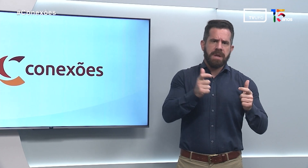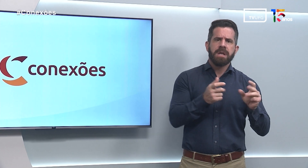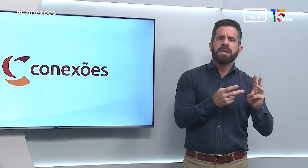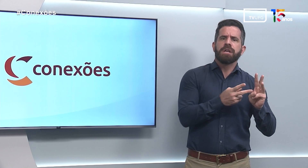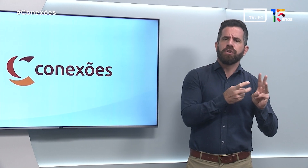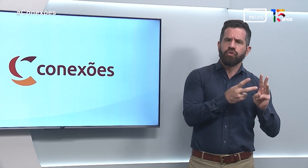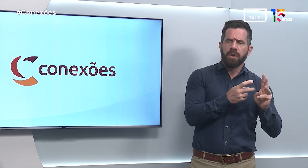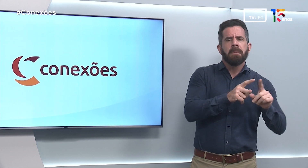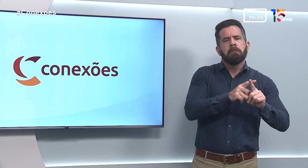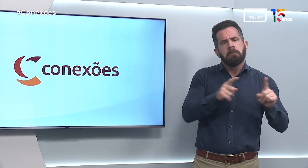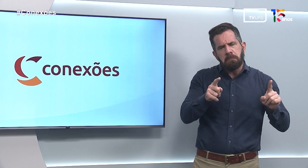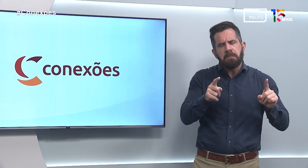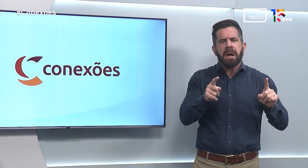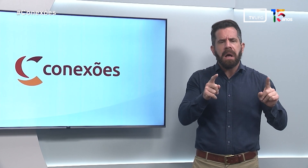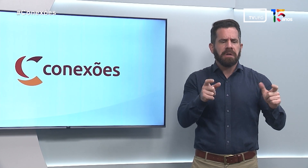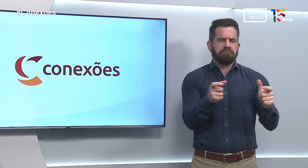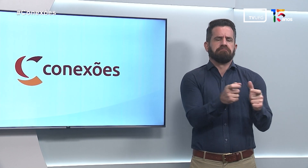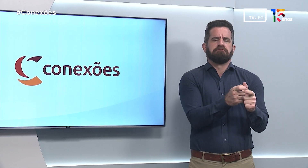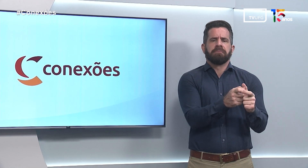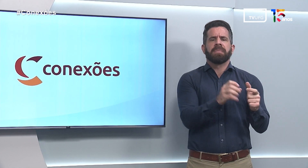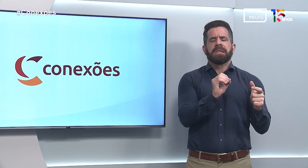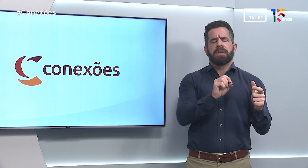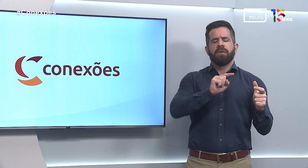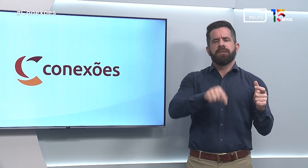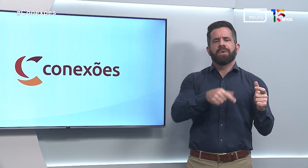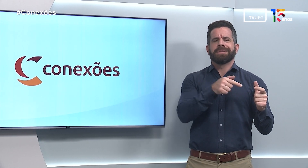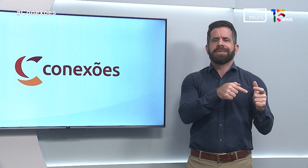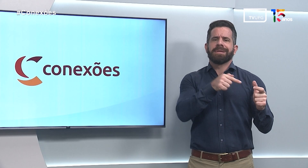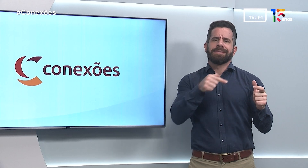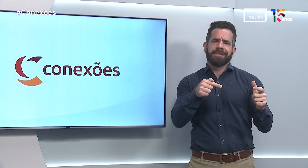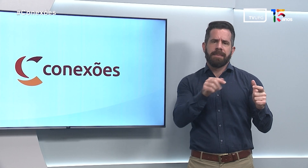candidatos indígenas correspondem a apenas